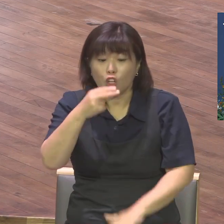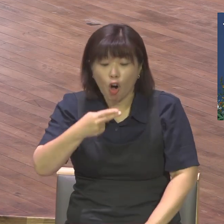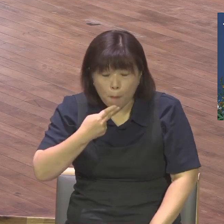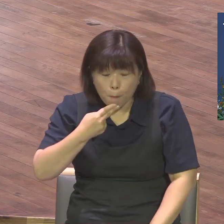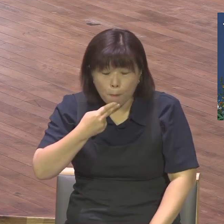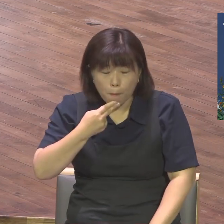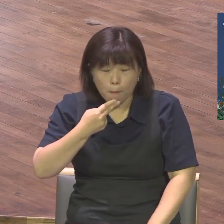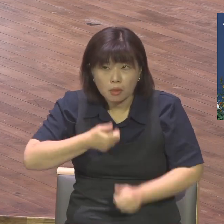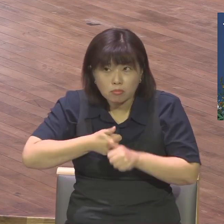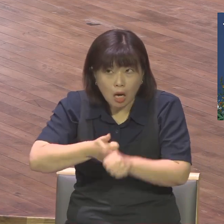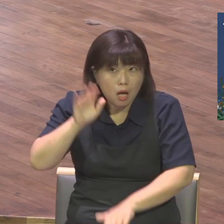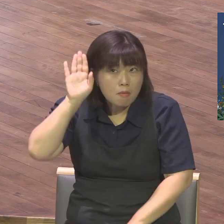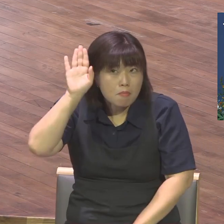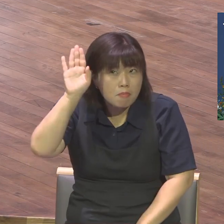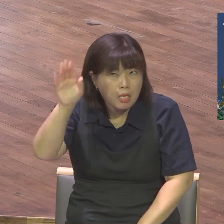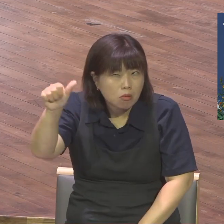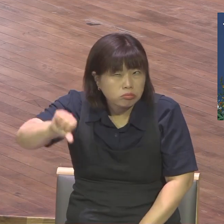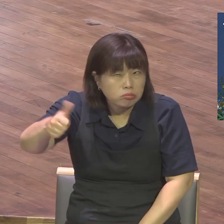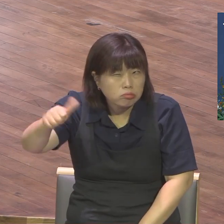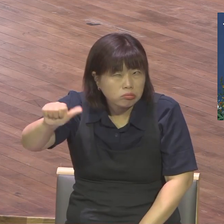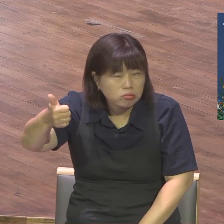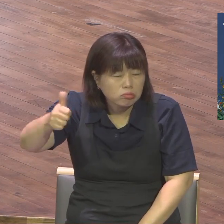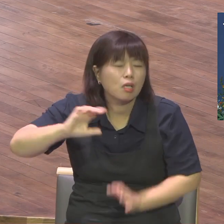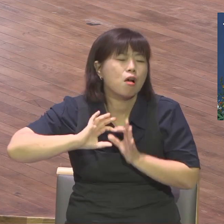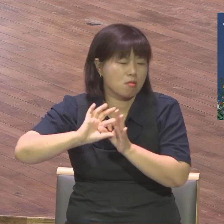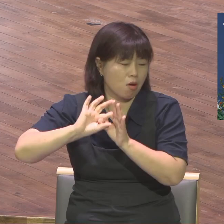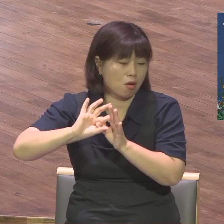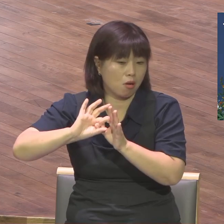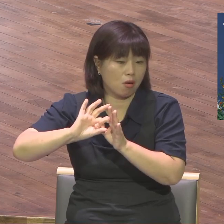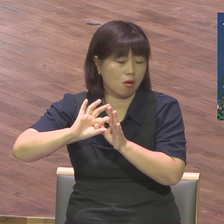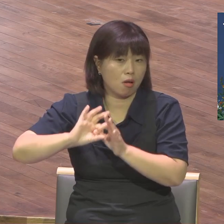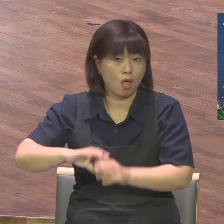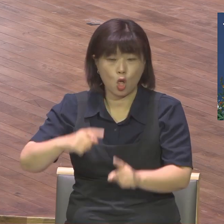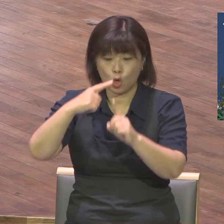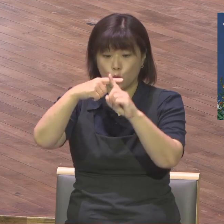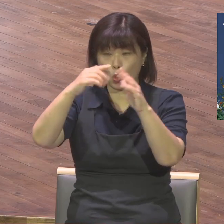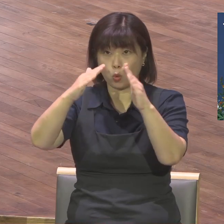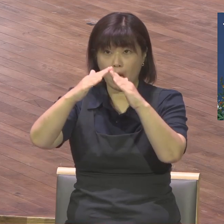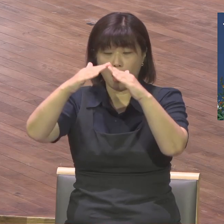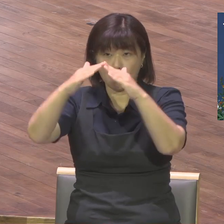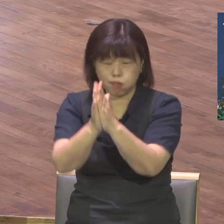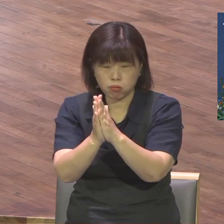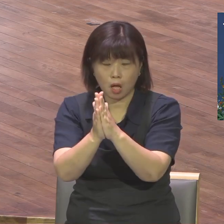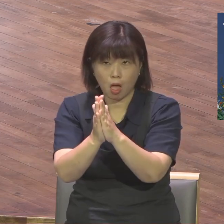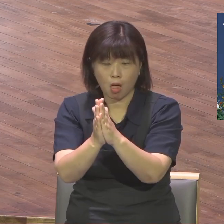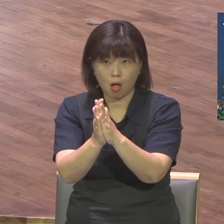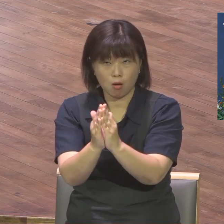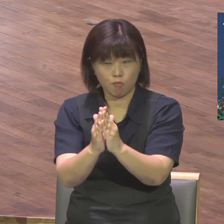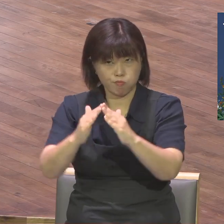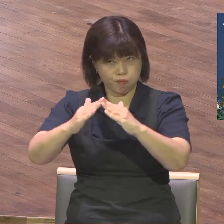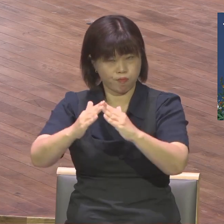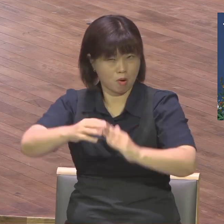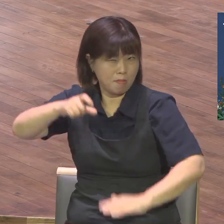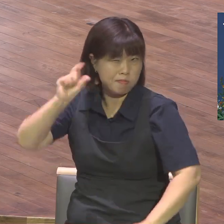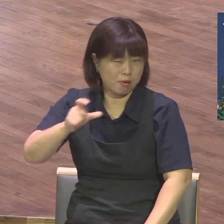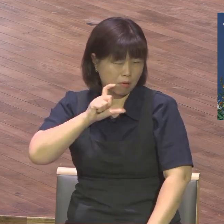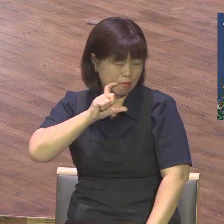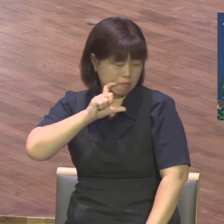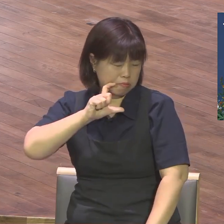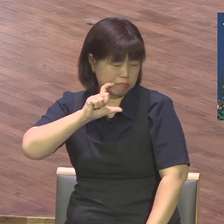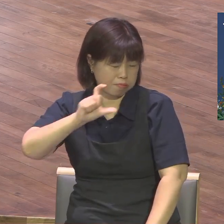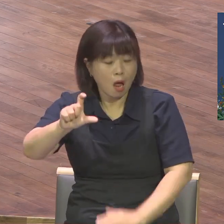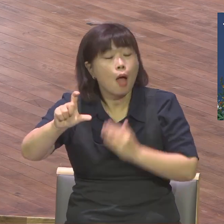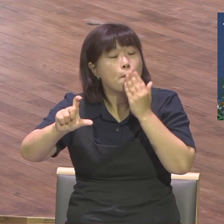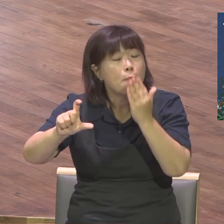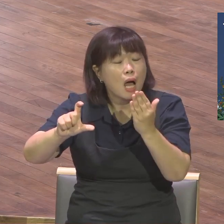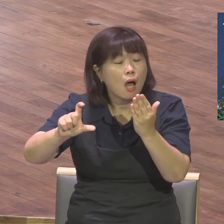미래잖아요. 교회가 존재하느냐 못 존재하느냐 못하느냐 교회 문 닫느냐 안 닫느냐 유럽처럼 다 교회 없어져요.